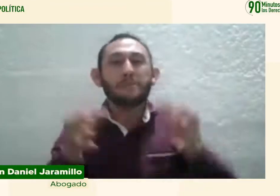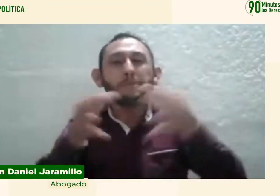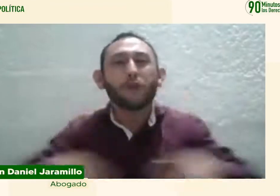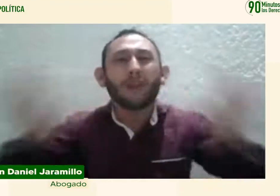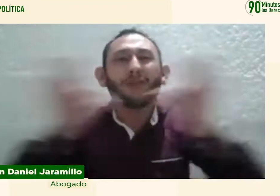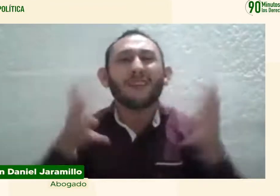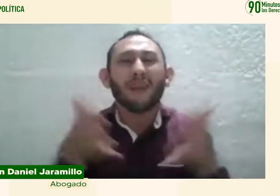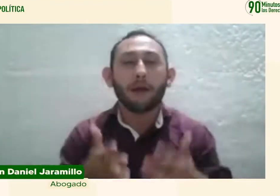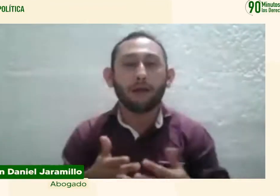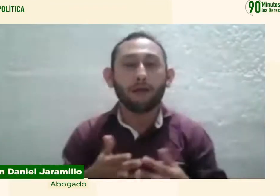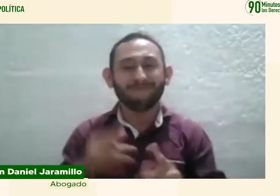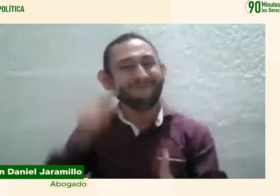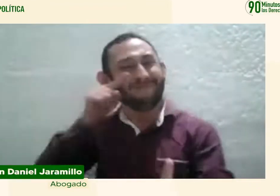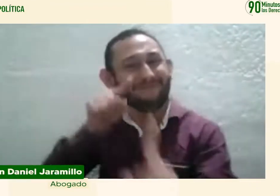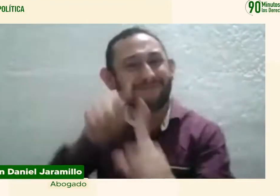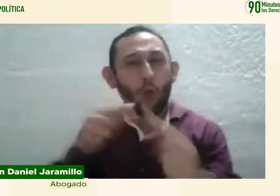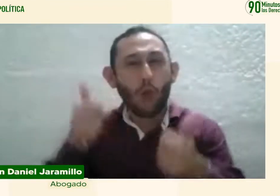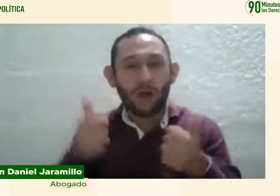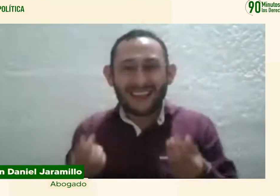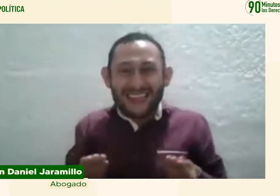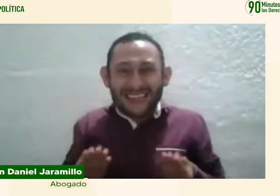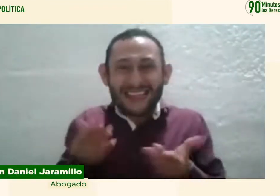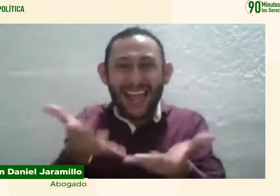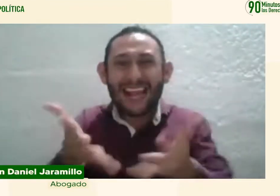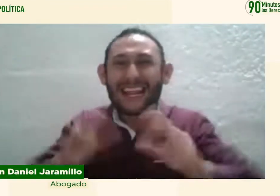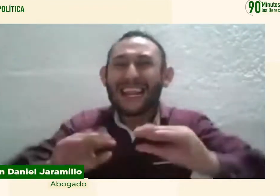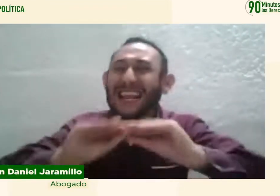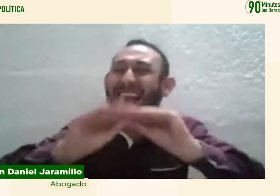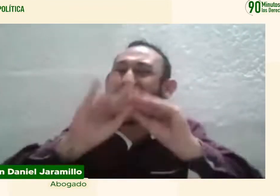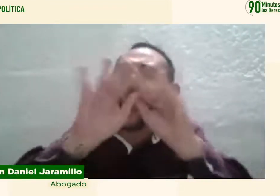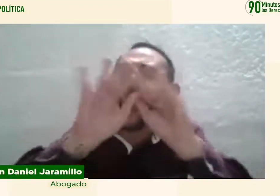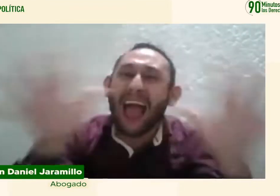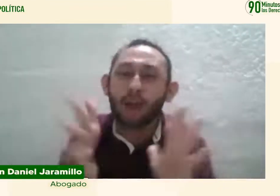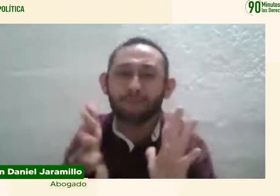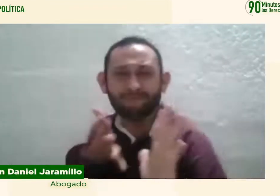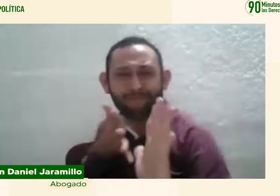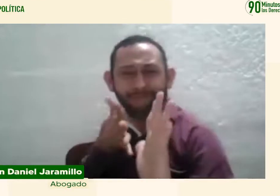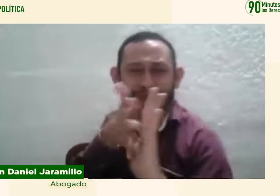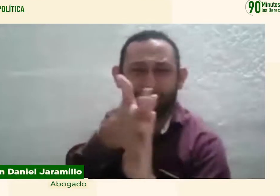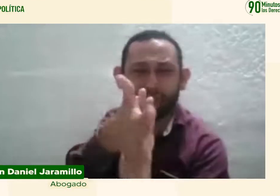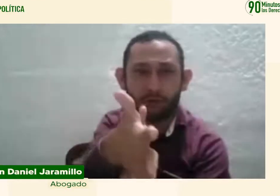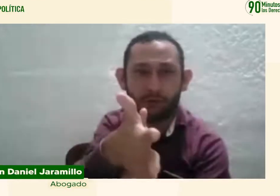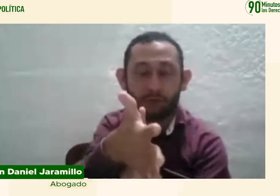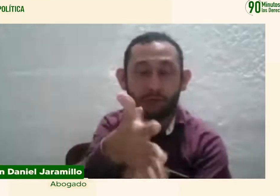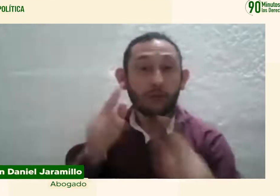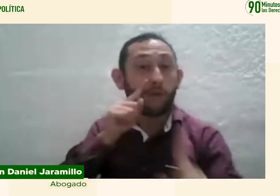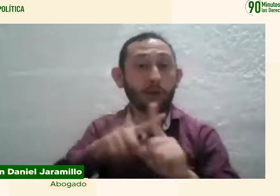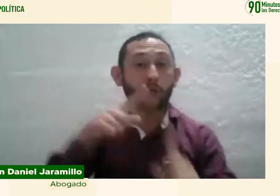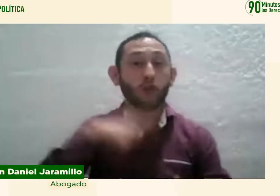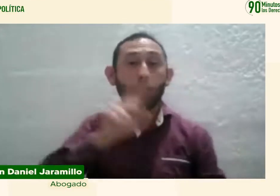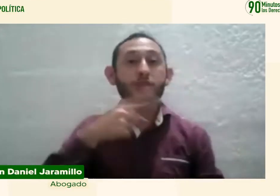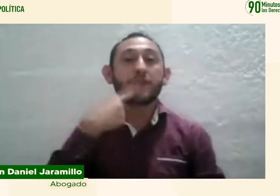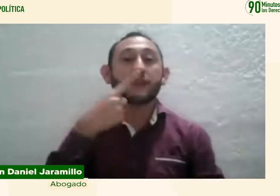toma también se agradece al igual que las organizaciones la idea es que sea un enfoque claro de que es